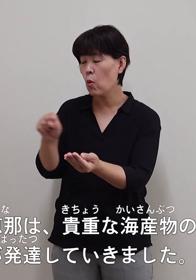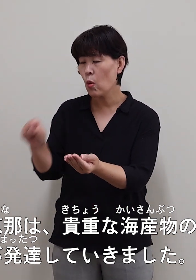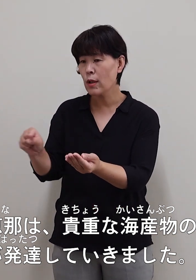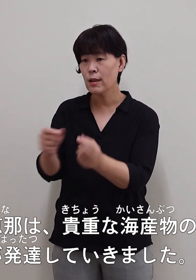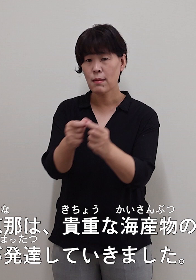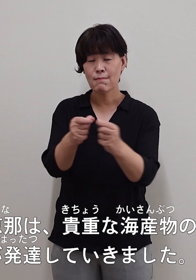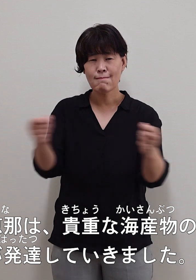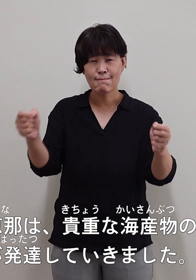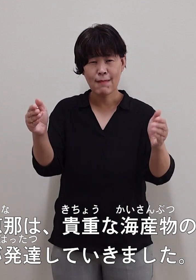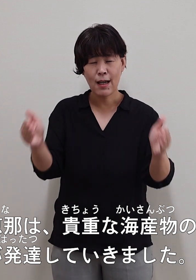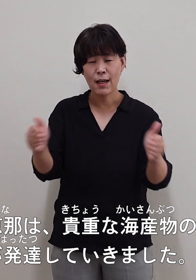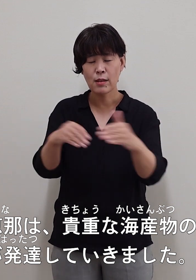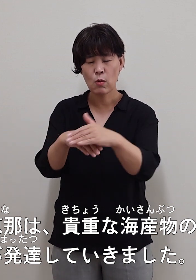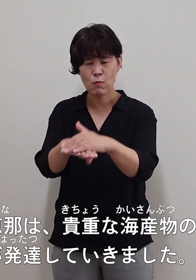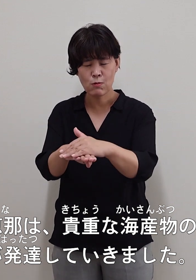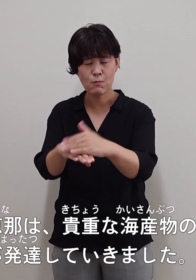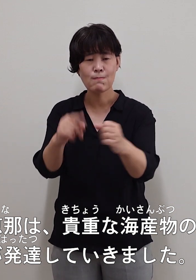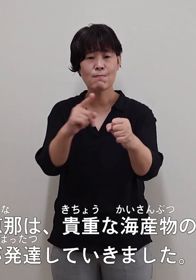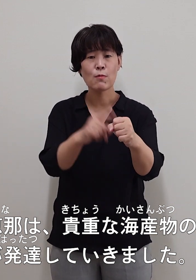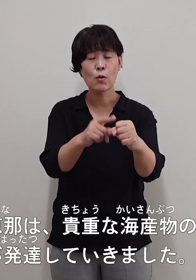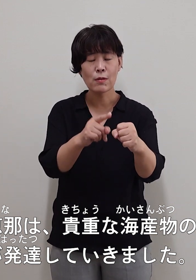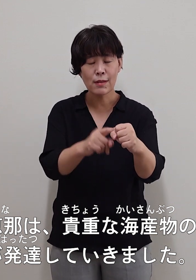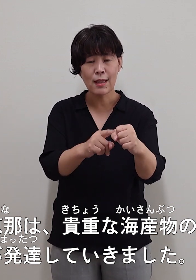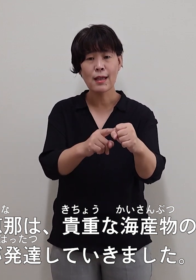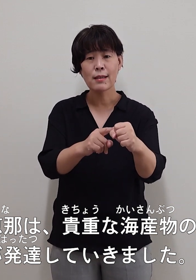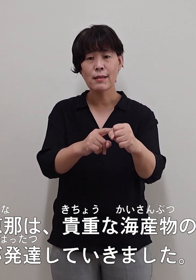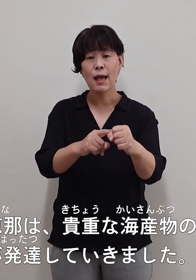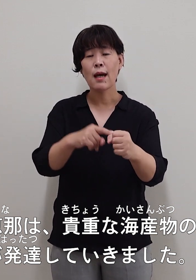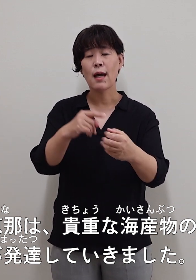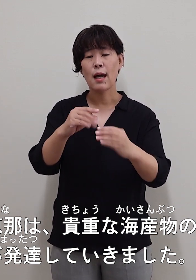文化が発達していきました。